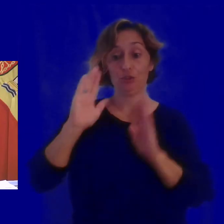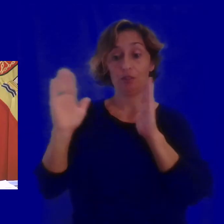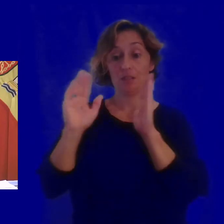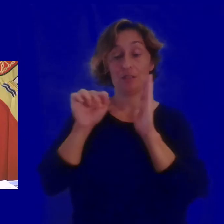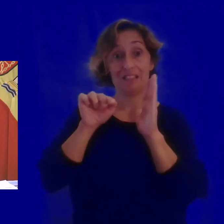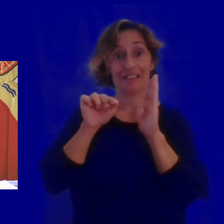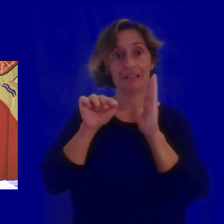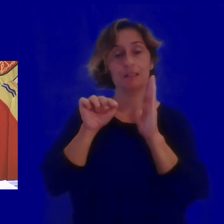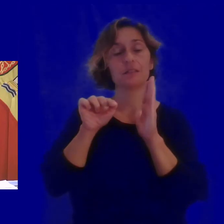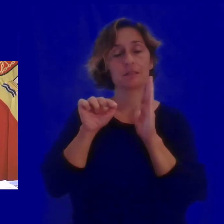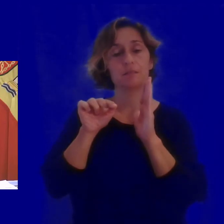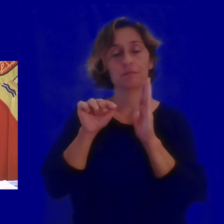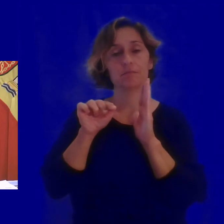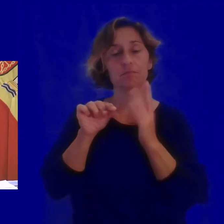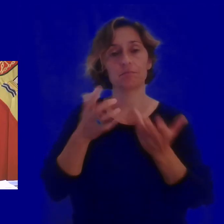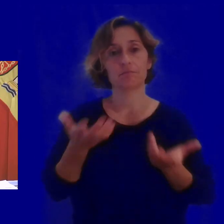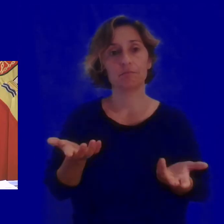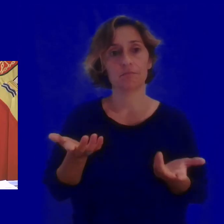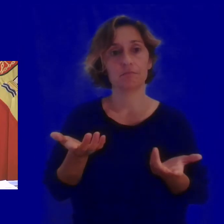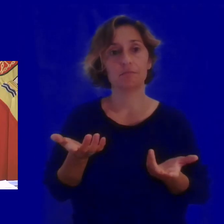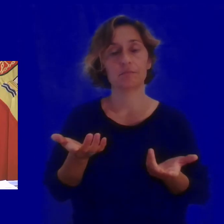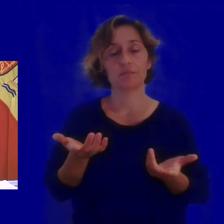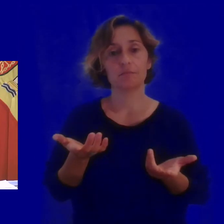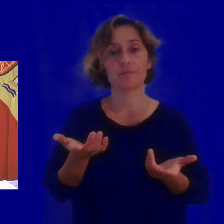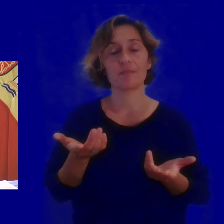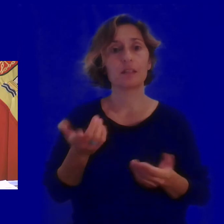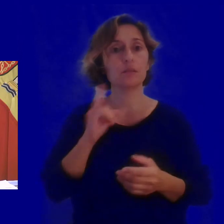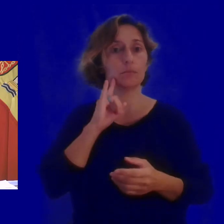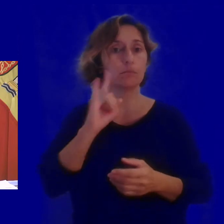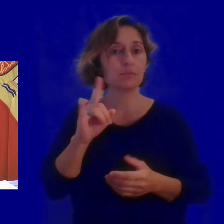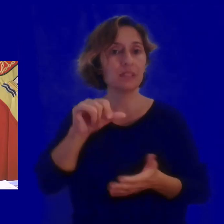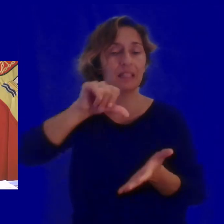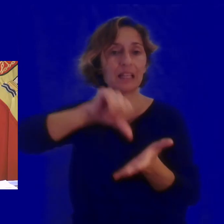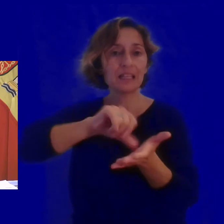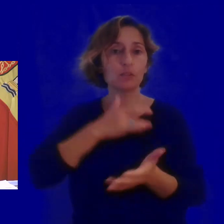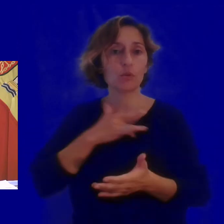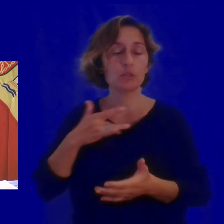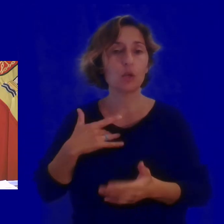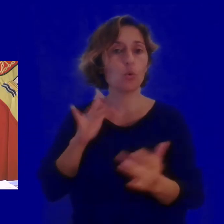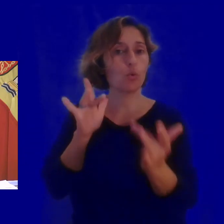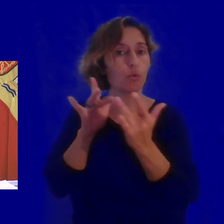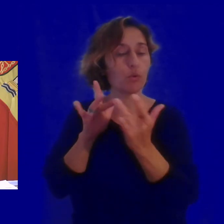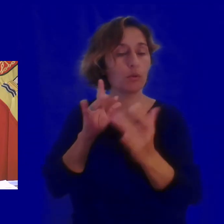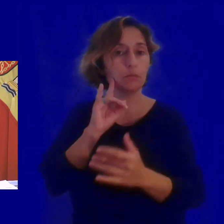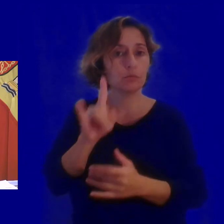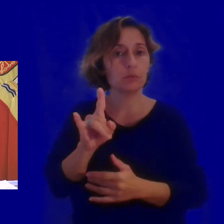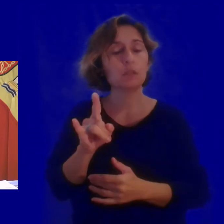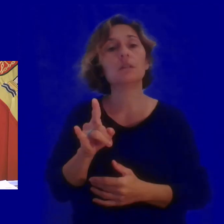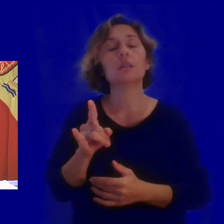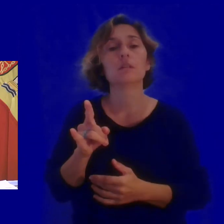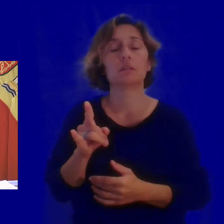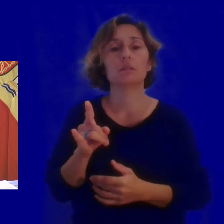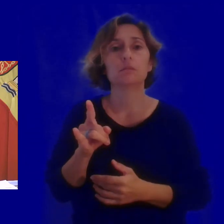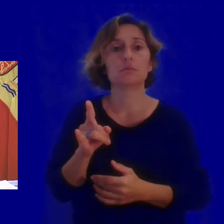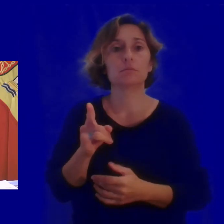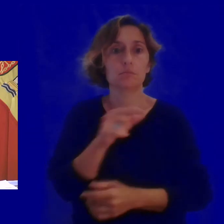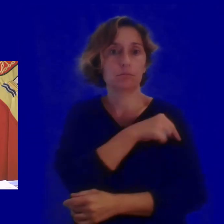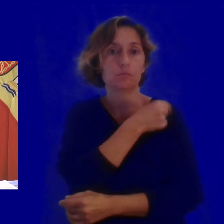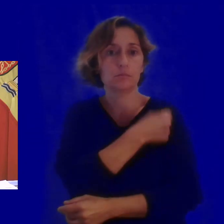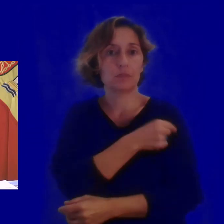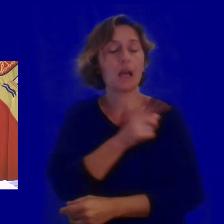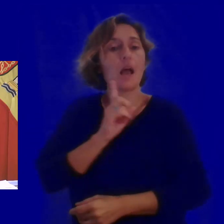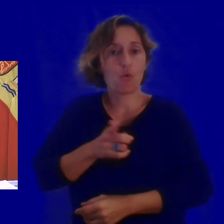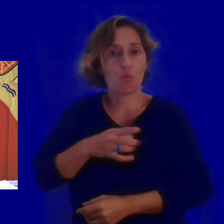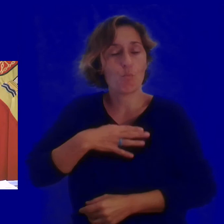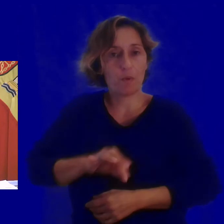a que llamen a su centro de salud, se pongan en contacto y puedan todavía hacer la vacunación de la